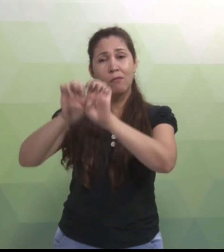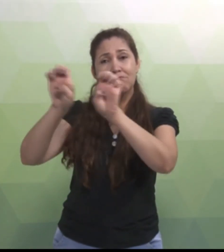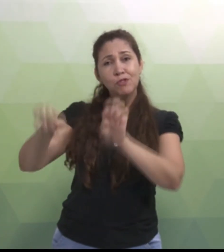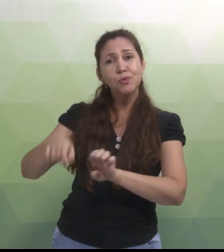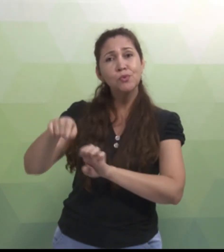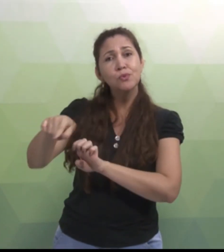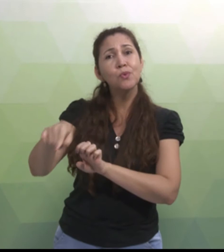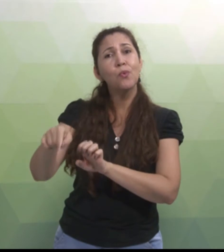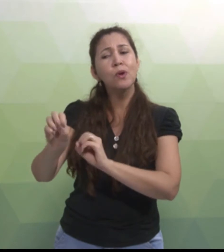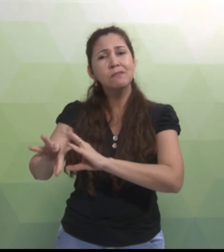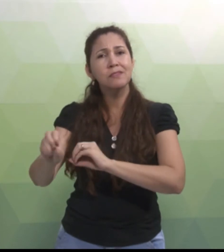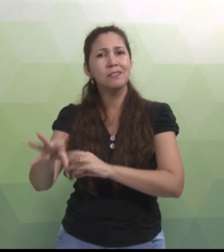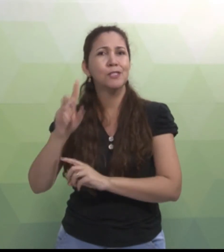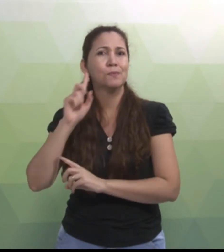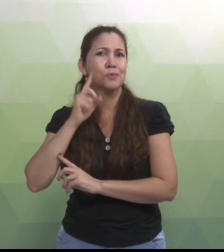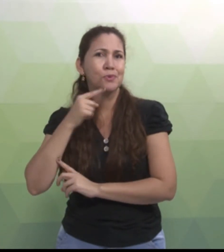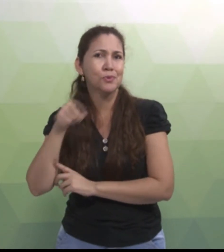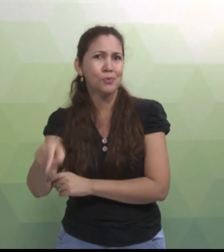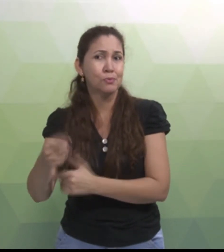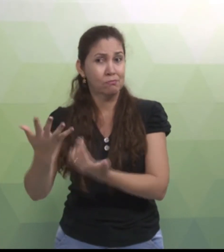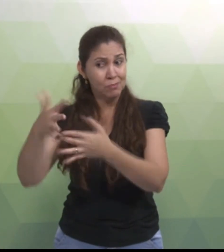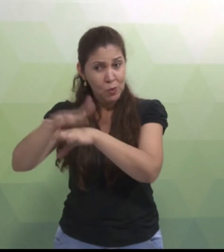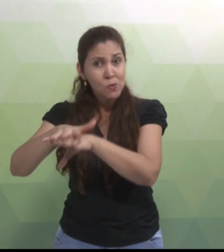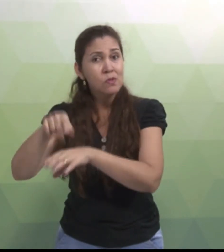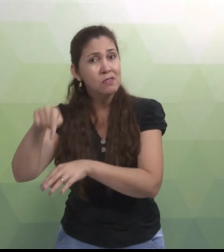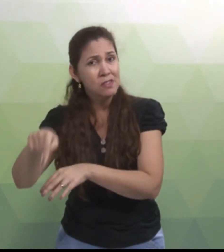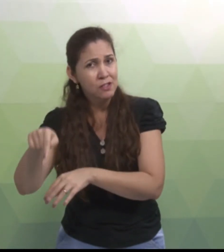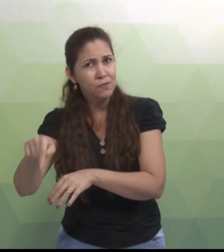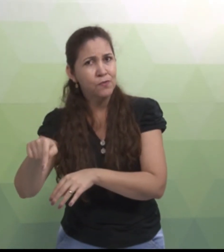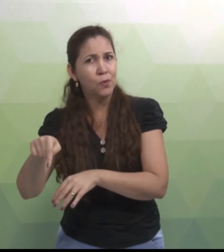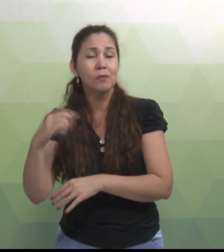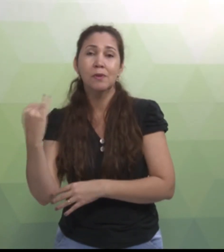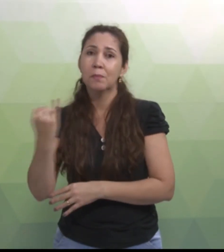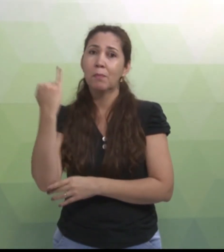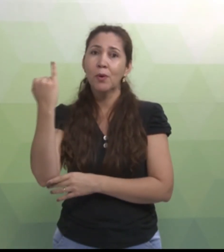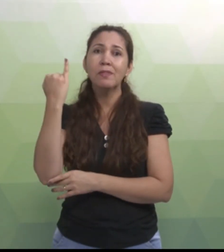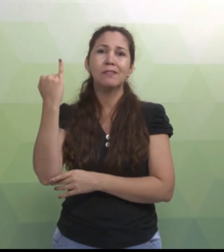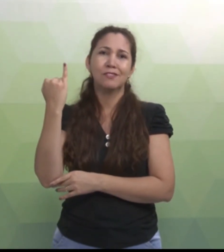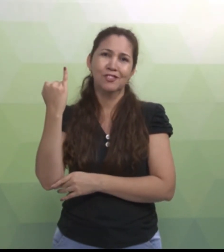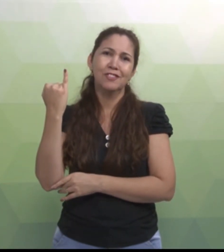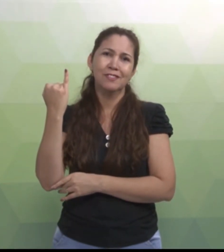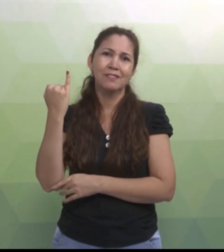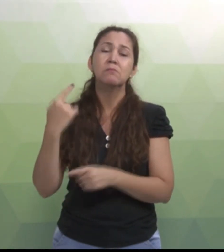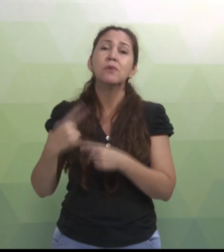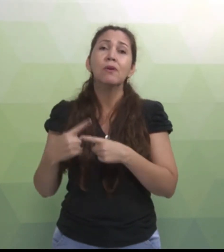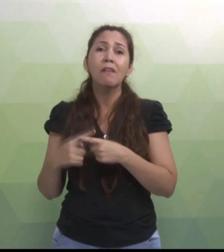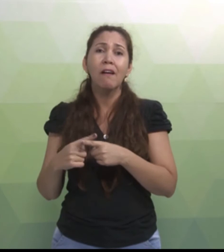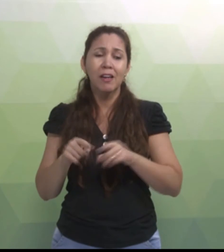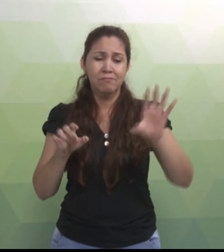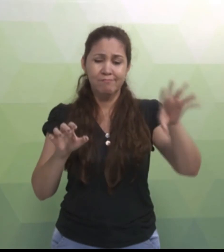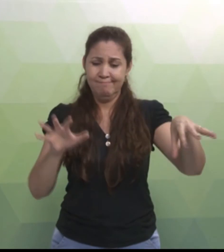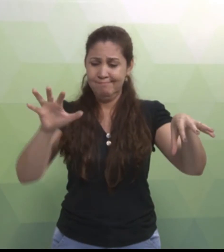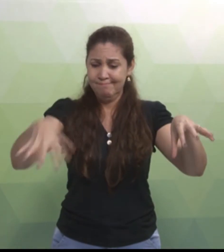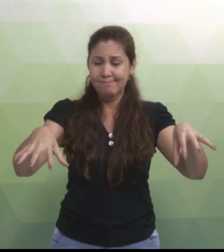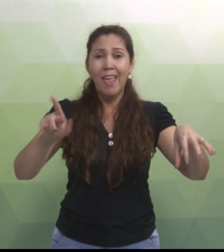para o ensino desse surdo, lá na escola inclusiva. Isso é importante. Então, temos aqui dois